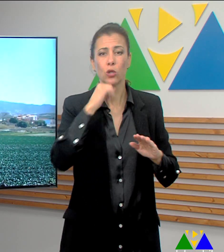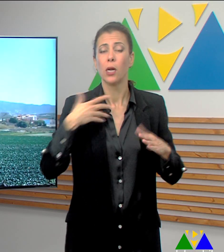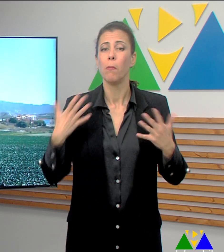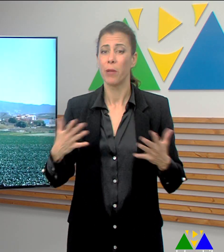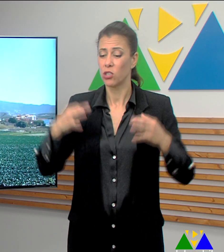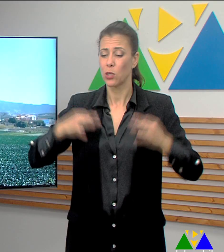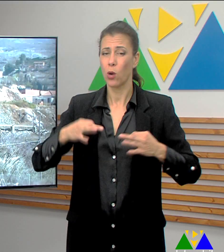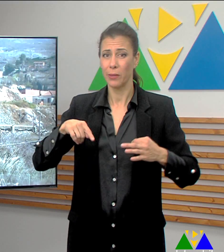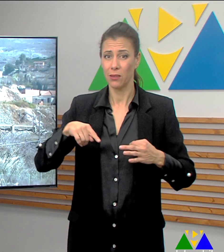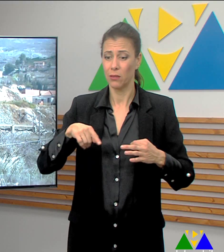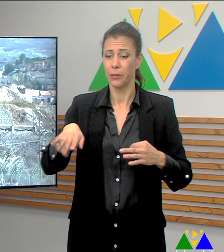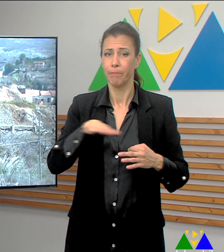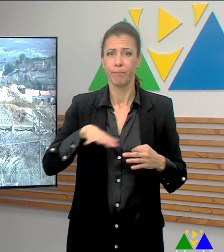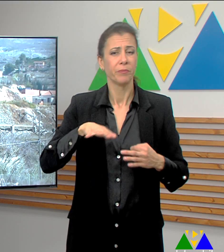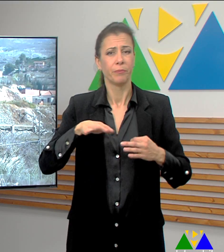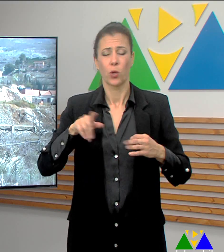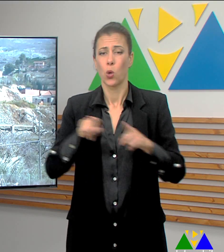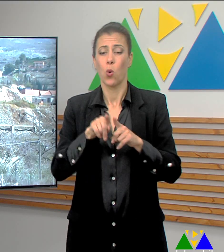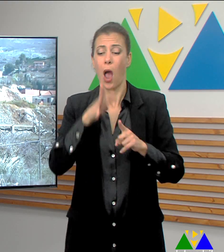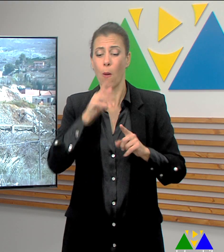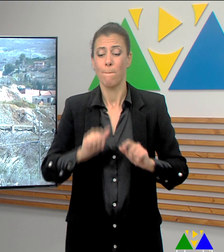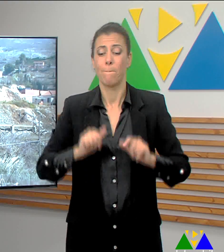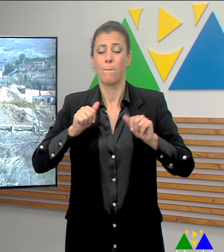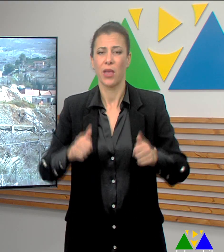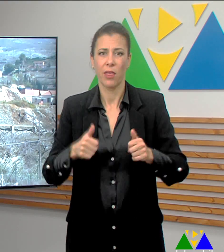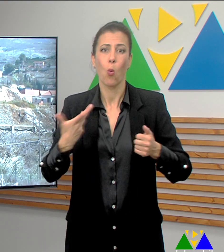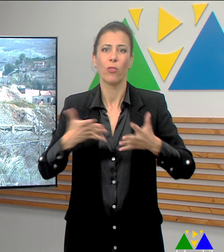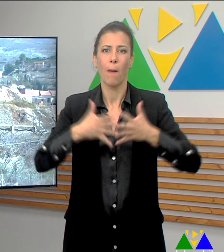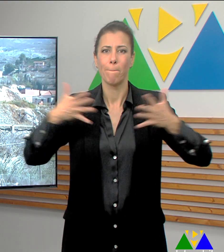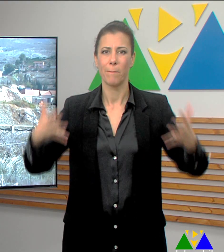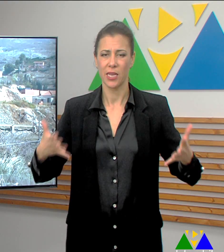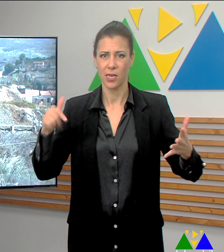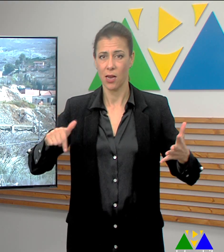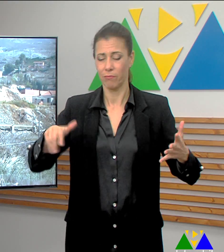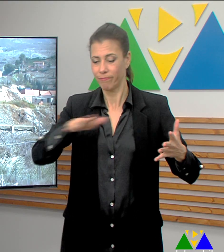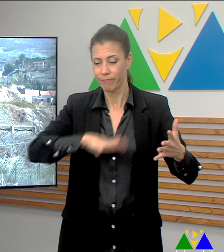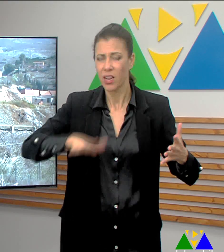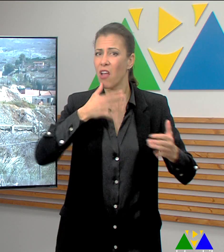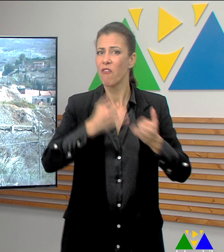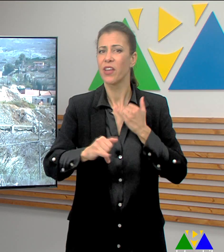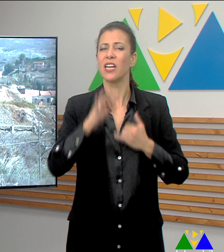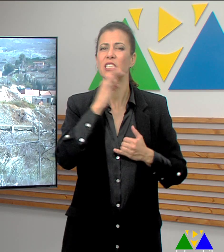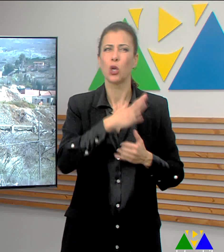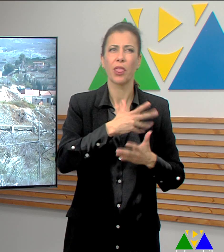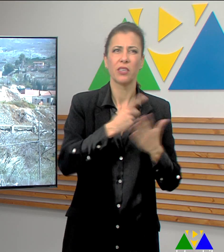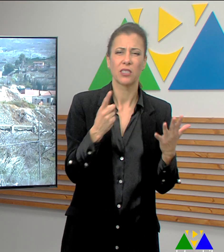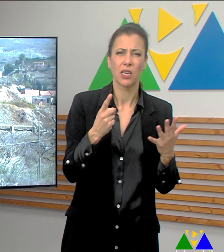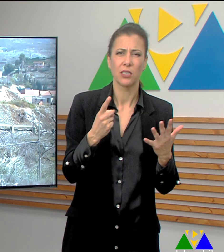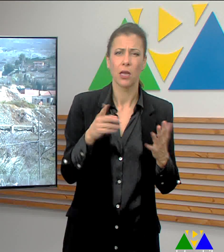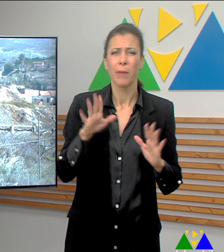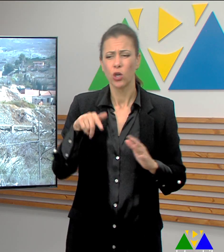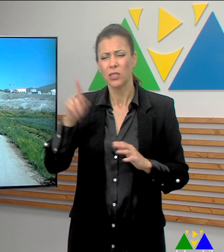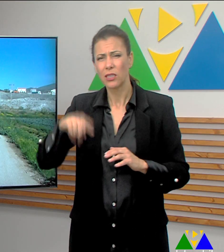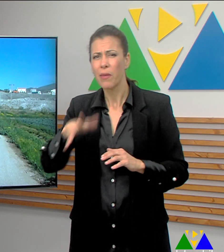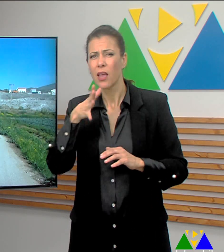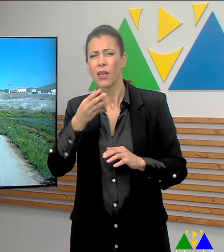parte de esta zona se debió meter en cultivo cuando se amplía la acequia a partir de finales del siglo XVI. Era tierra de cereales también.